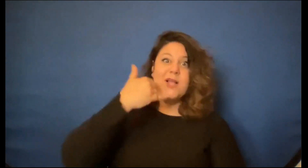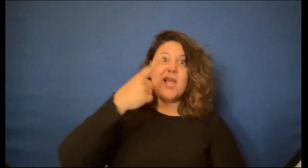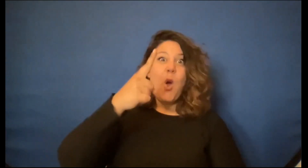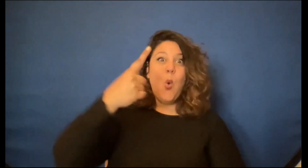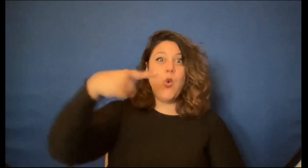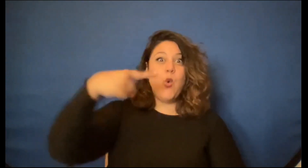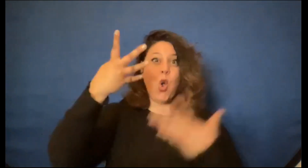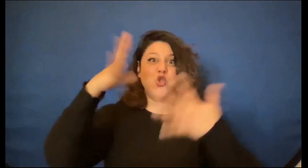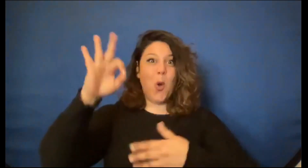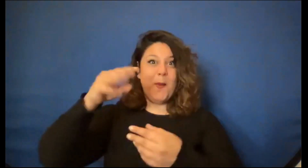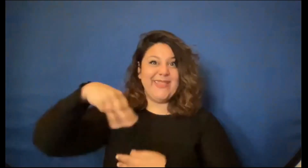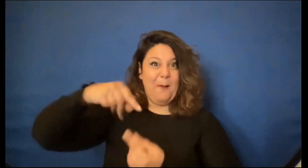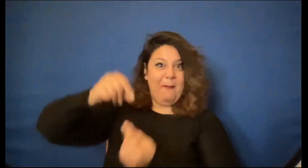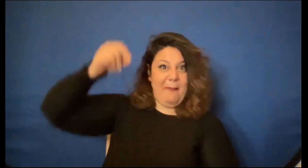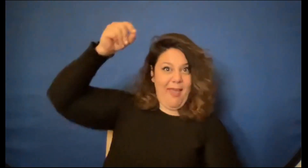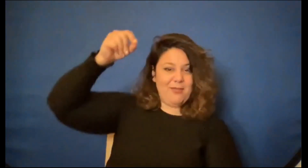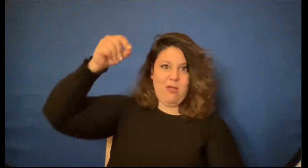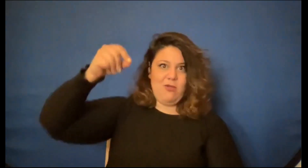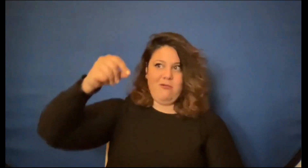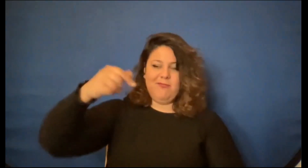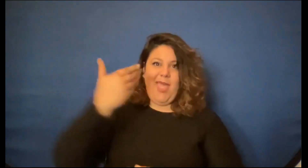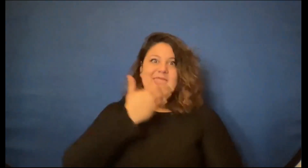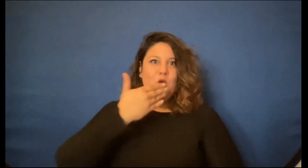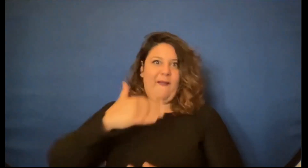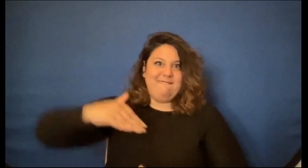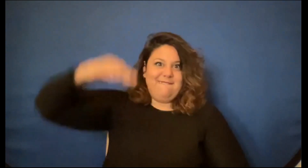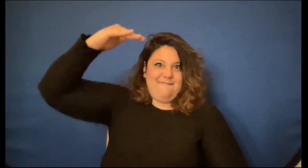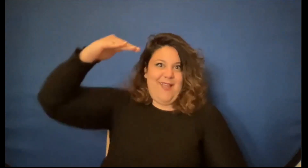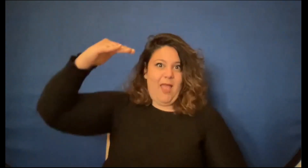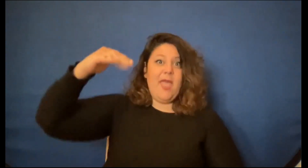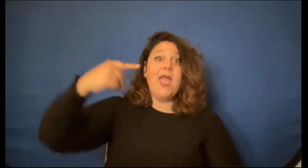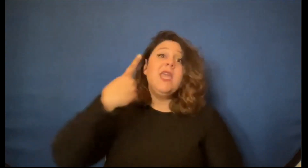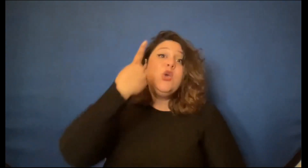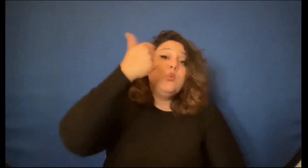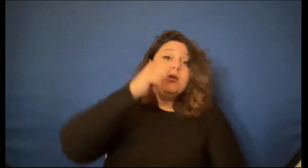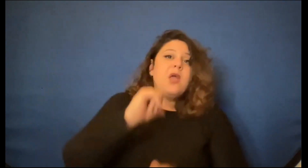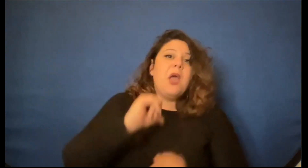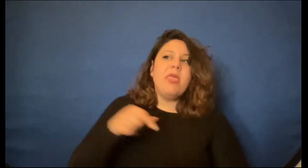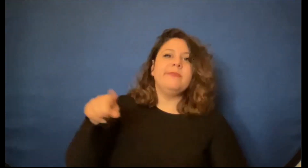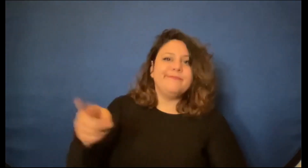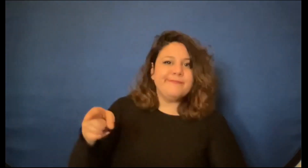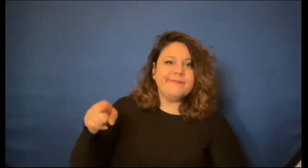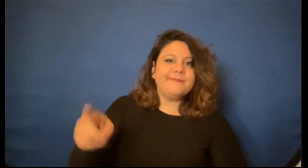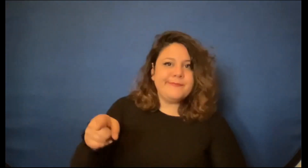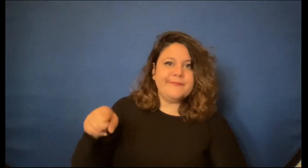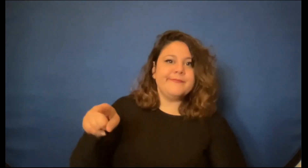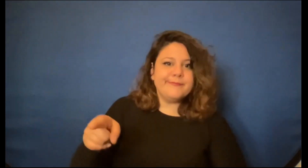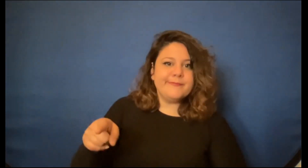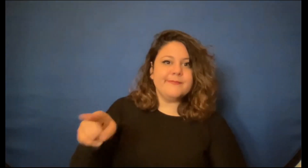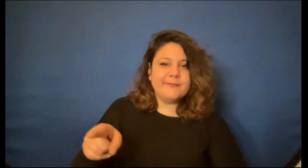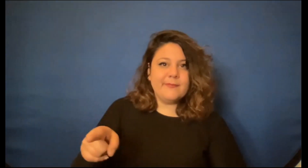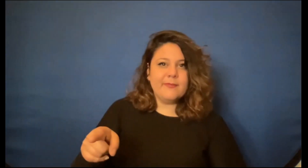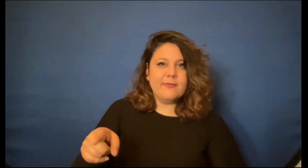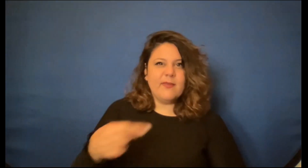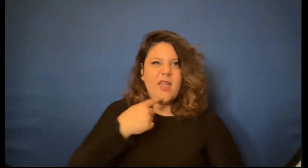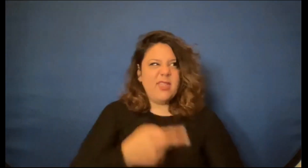de la escuela a los 13-14 años, y había uno que se empezó a meter conmigo. El acoso, dice, bueno, ¿y este de